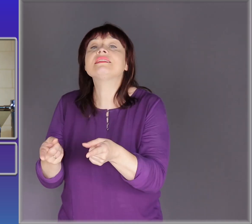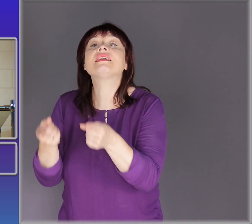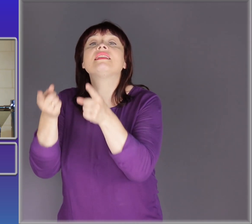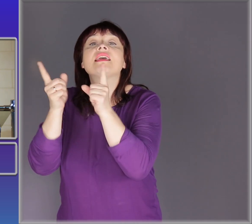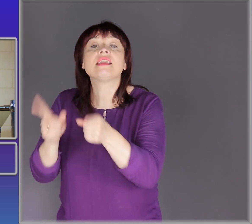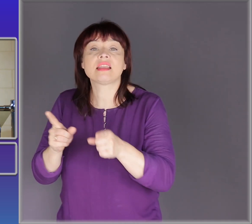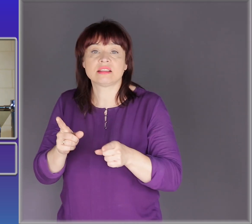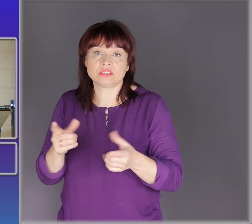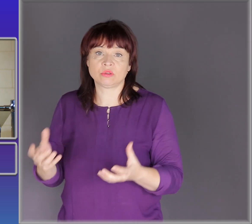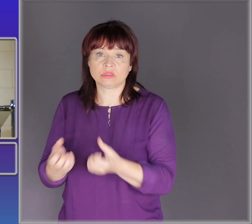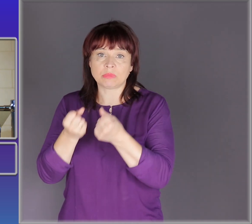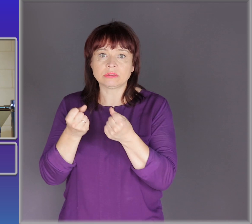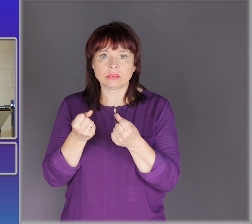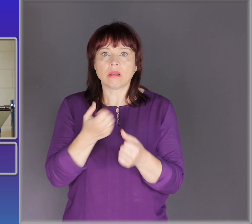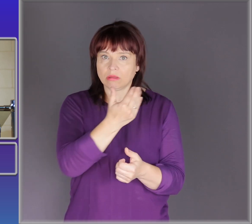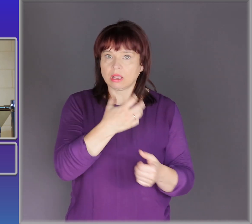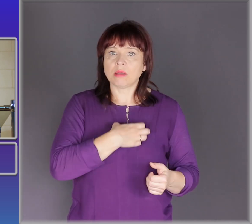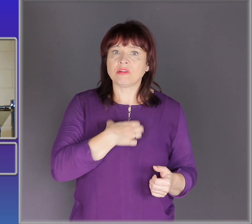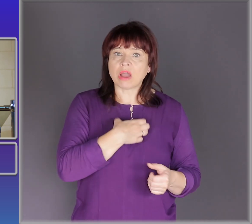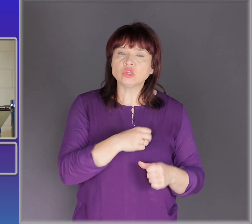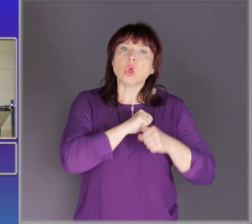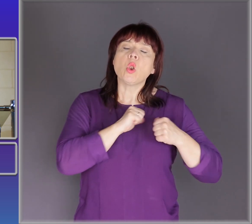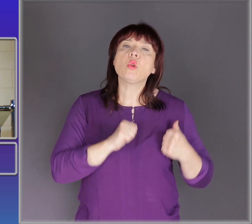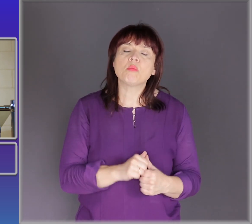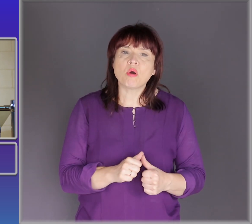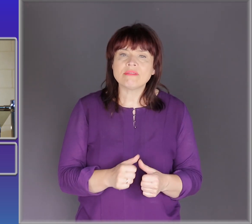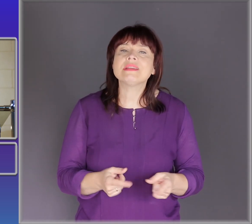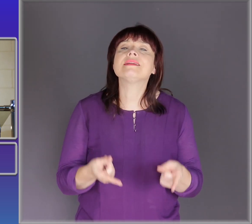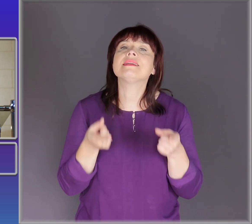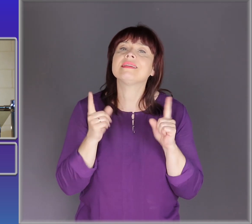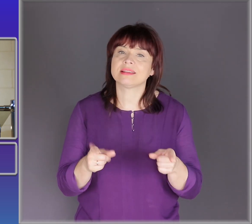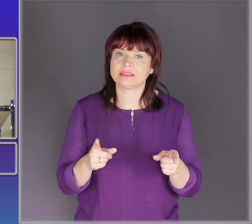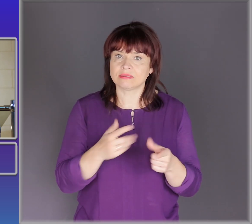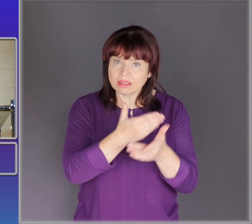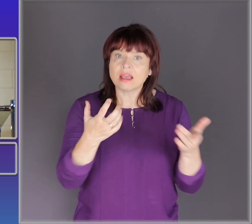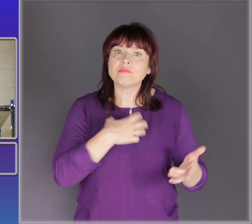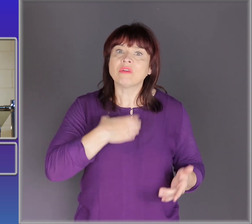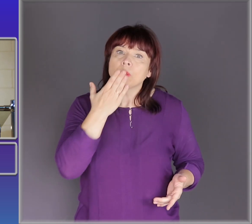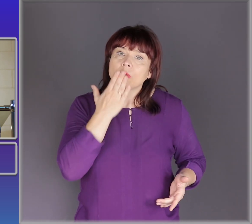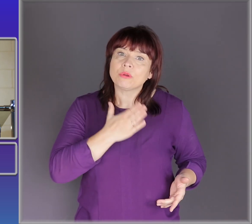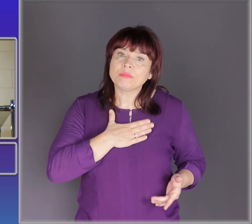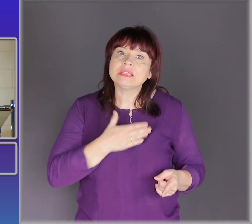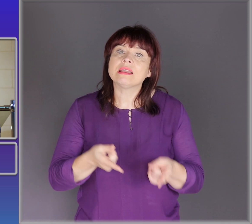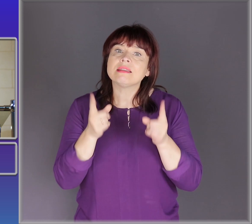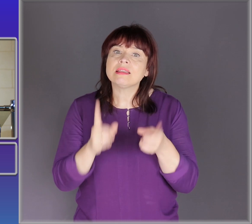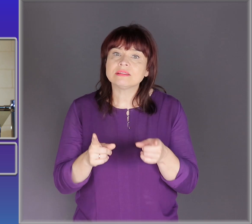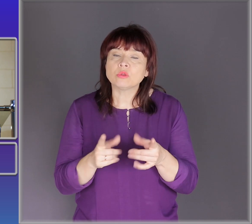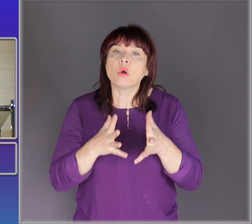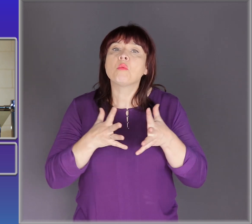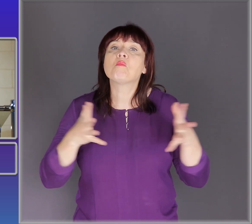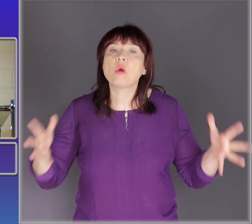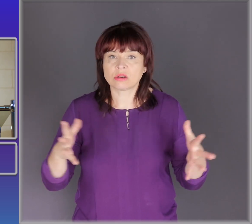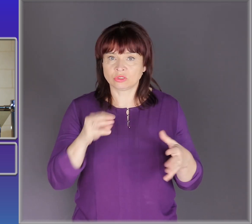для нас важна любовь к истине нам так важно любить истину больше чем